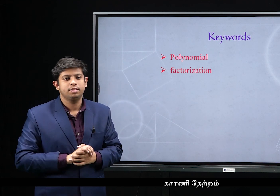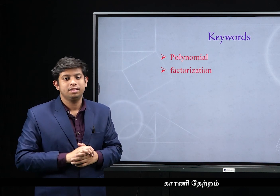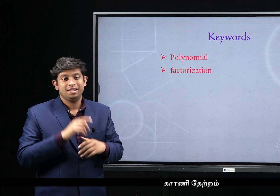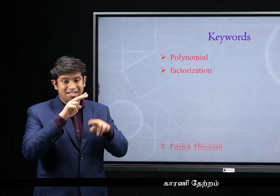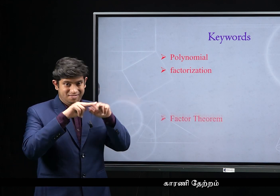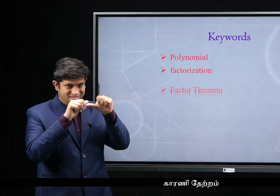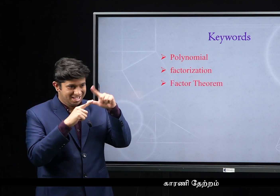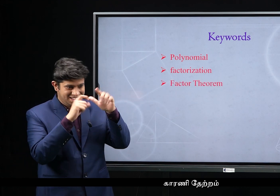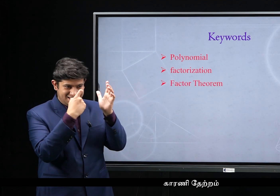காரணி தேற்றம்.